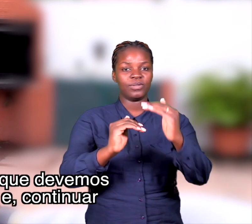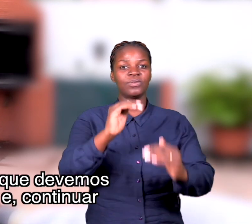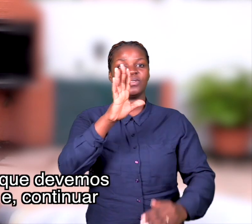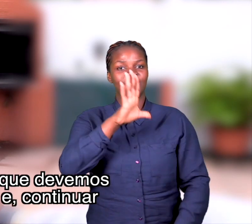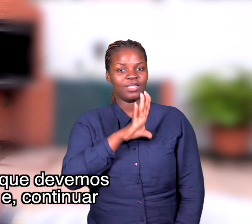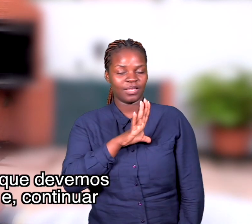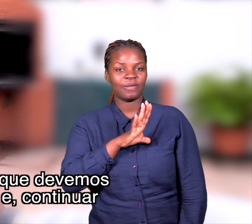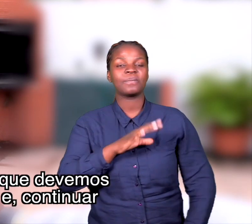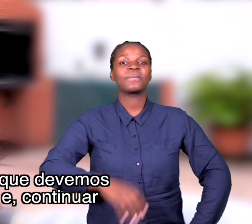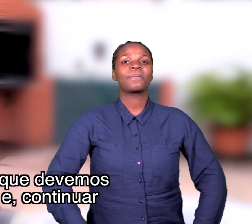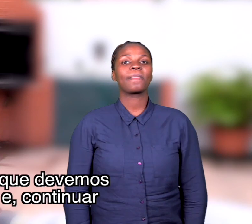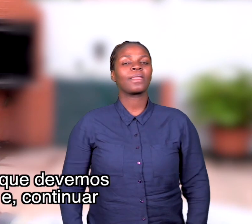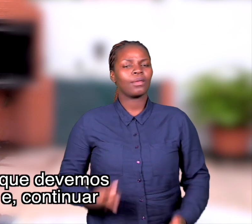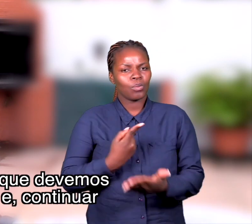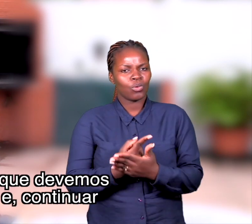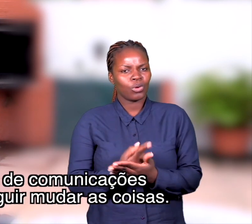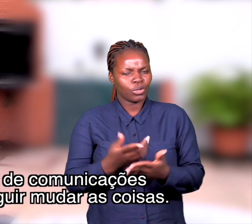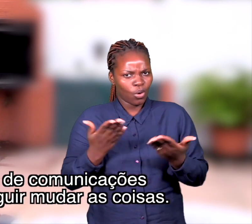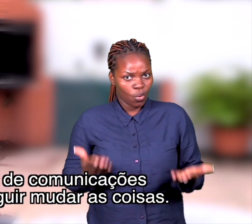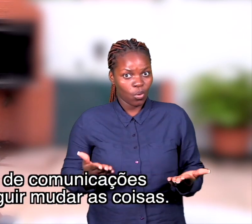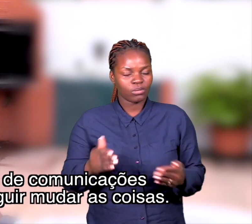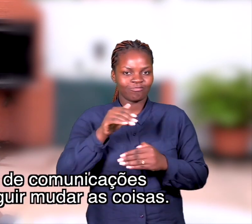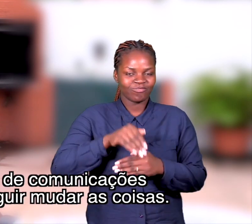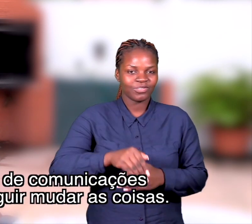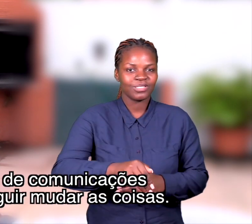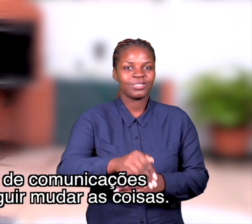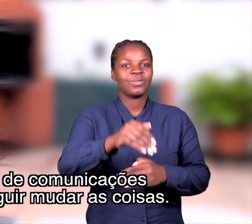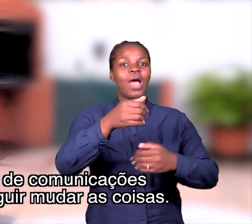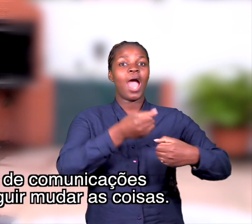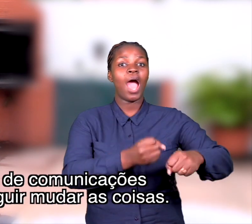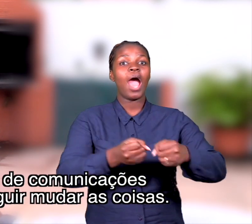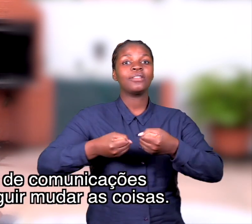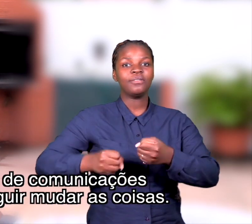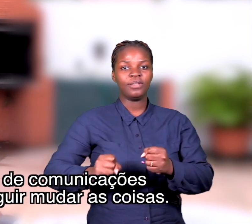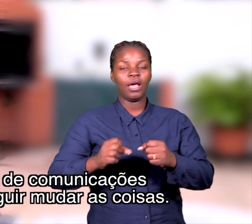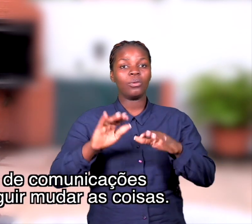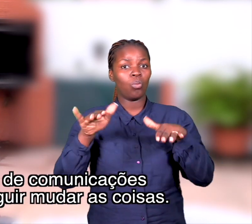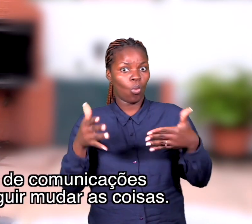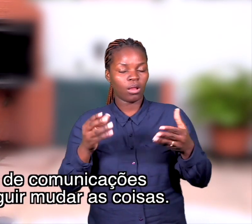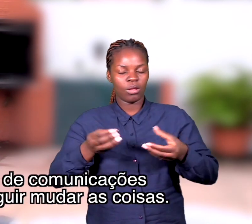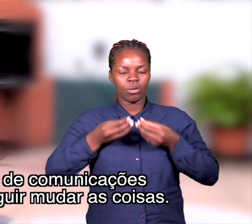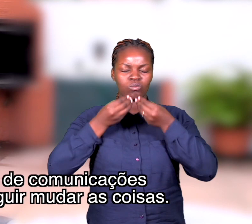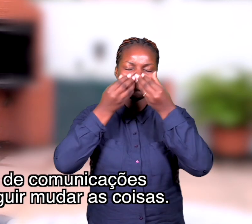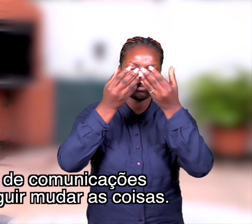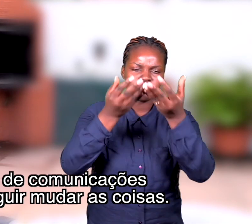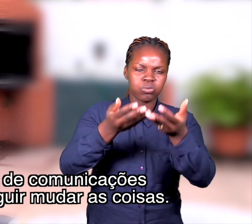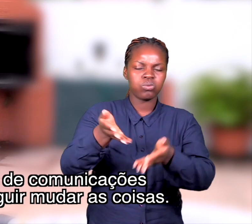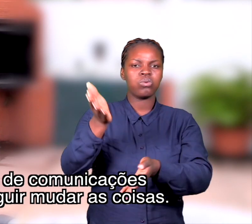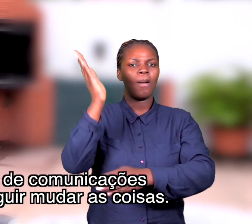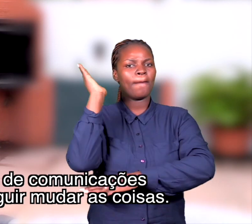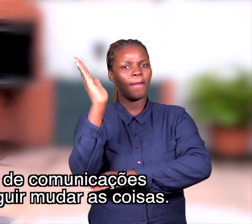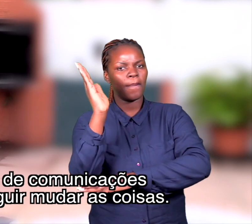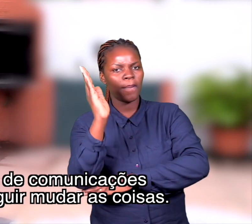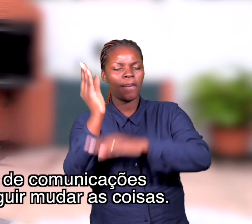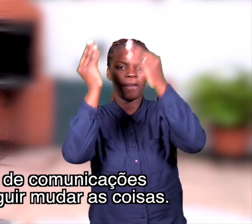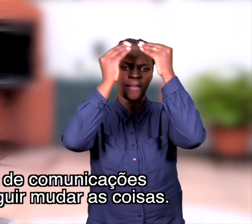apreciar e reconhecer e continuar o trabalho de informações, de formações,